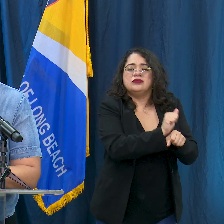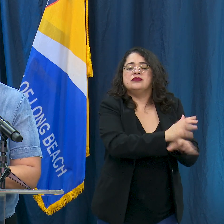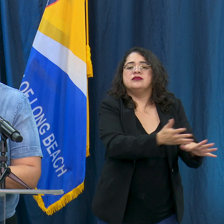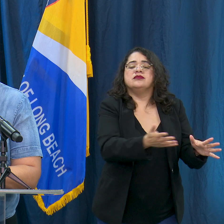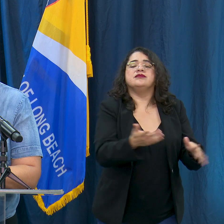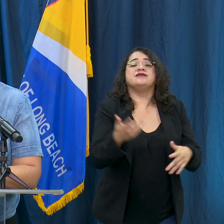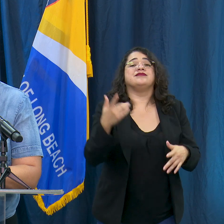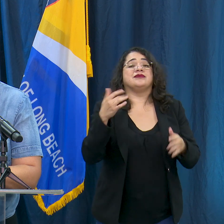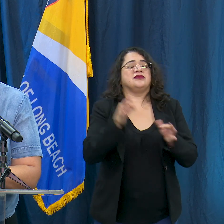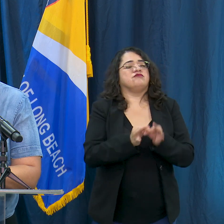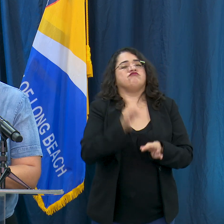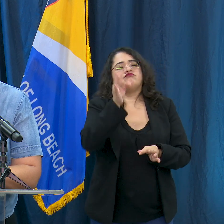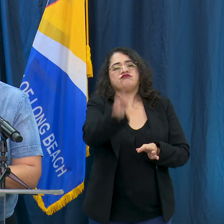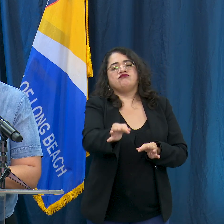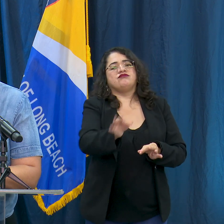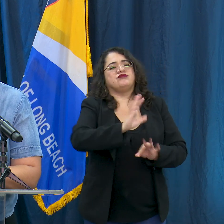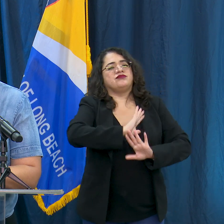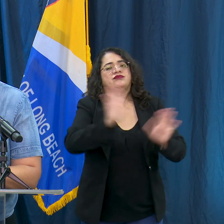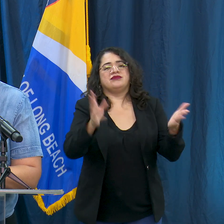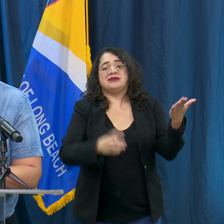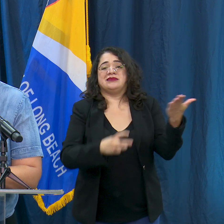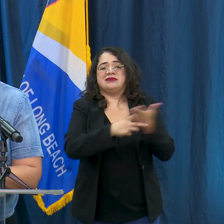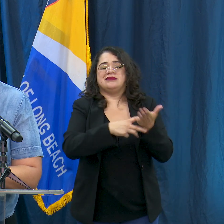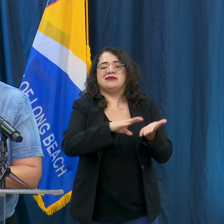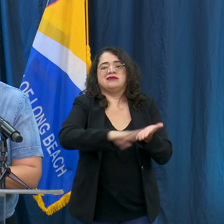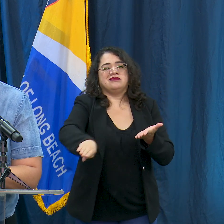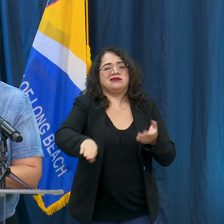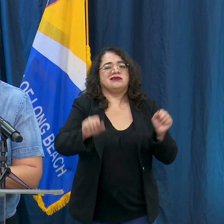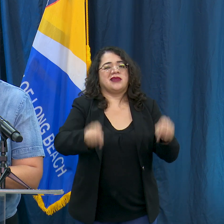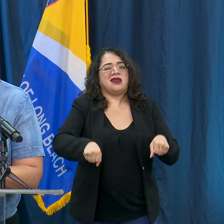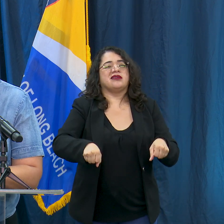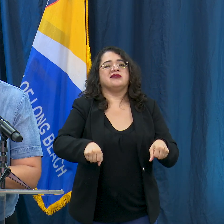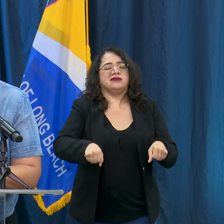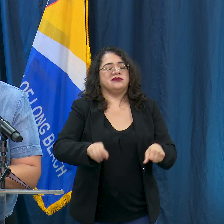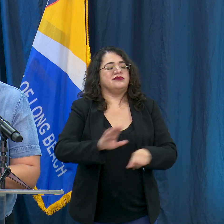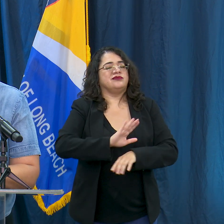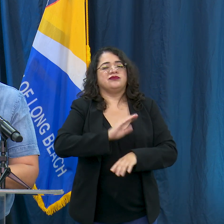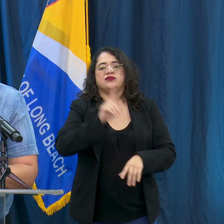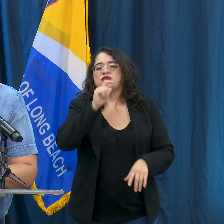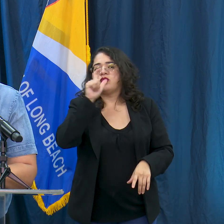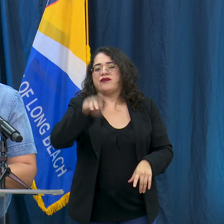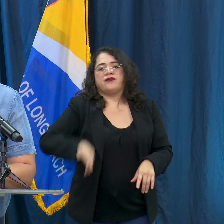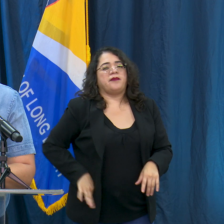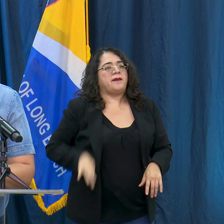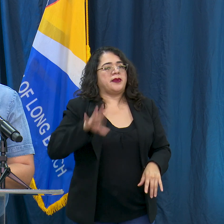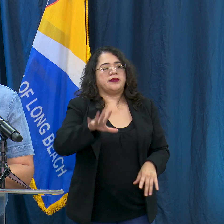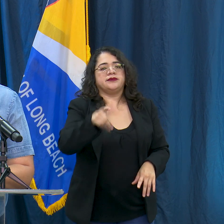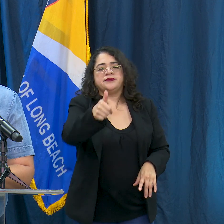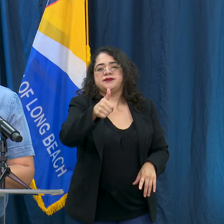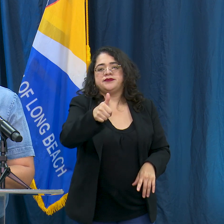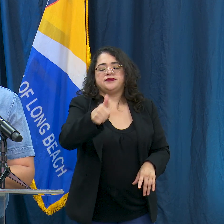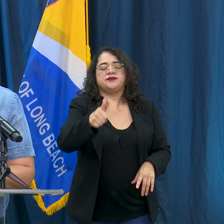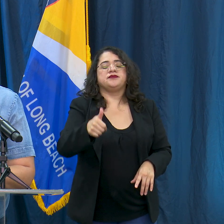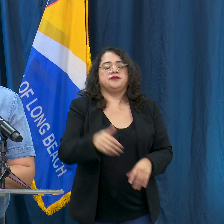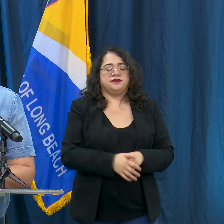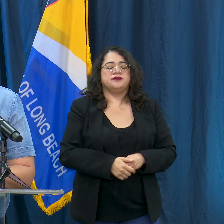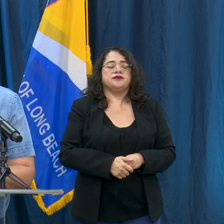el programa de extensión de dificultades del coronavirus que originalmente terminó